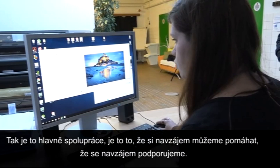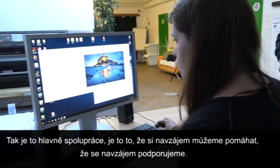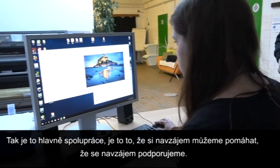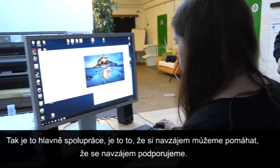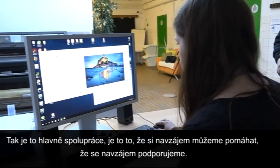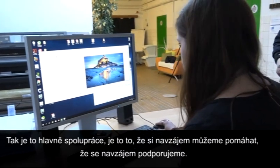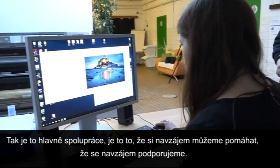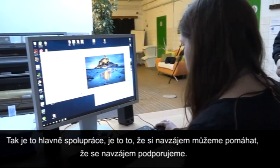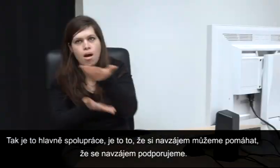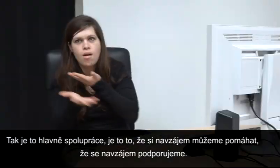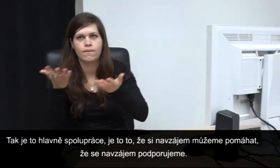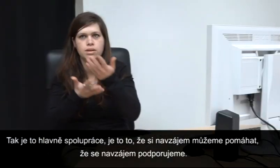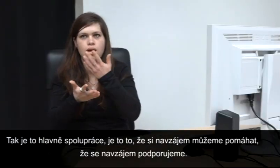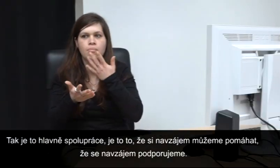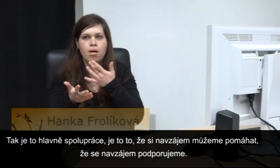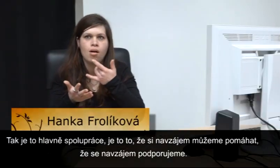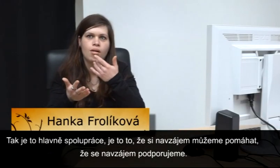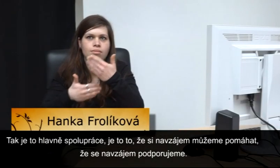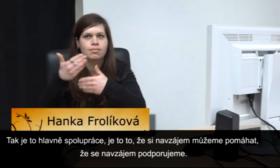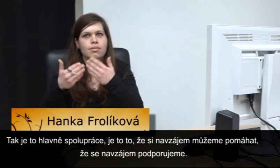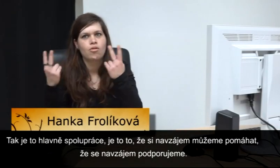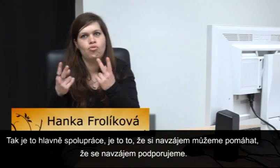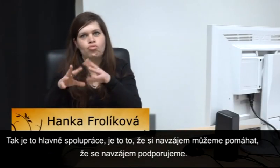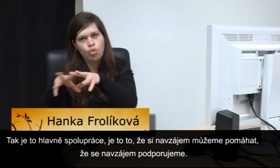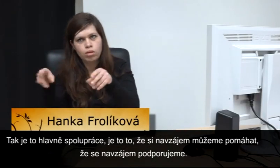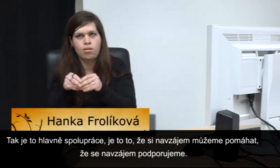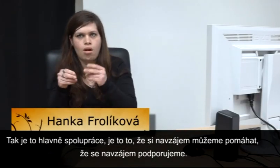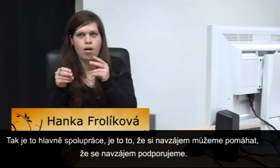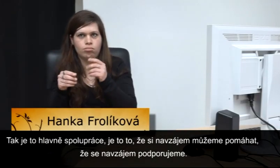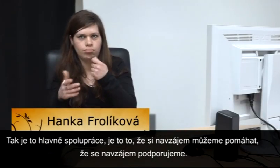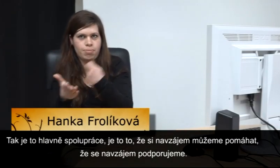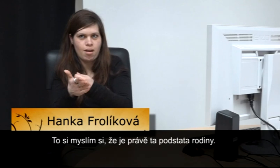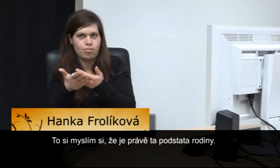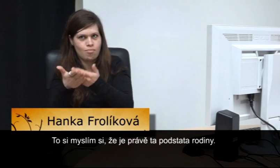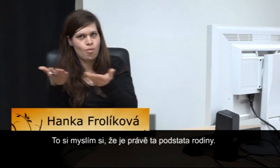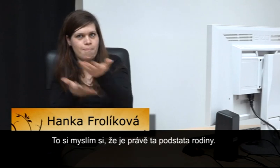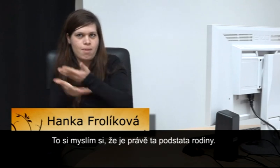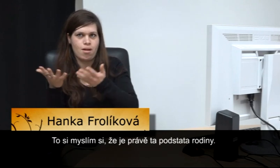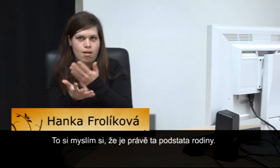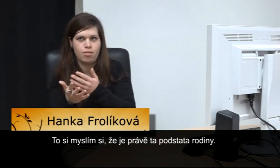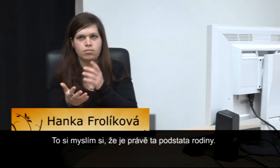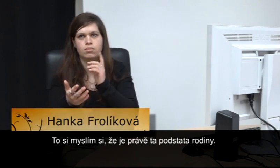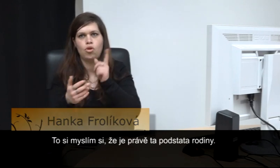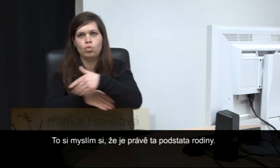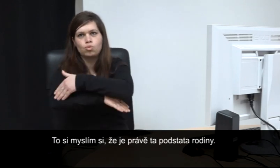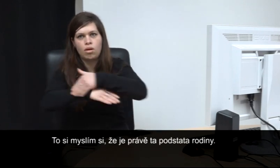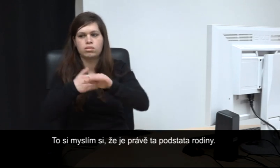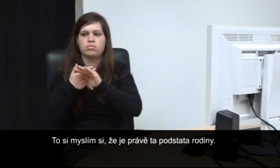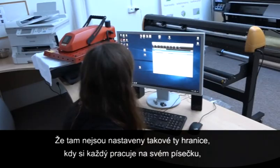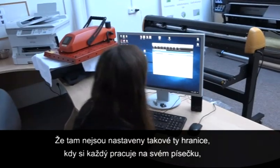hlavně spolupráce, je to to, že si navzájem můžeme pomáhat, že se navzájem podporujeme. To, myslím si, je právě ta podstata té rodiny. Jo, že